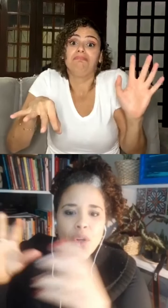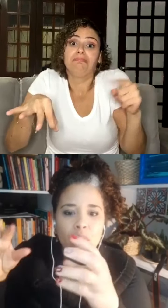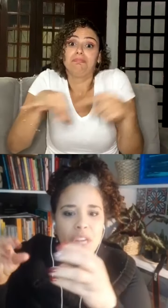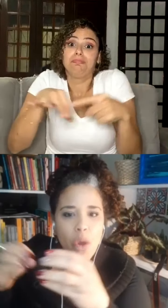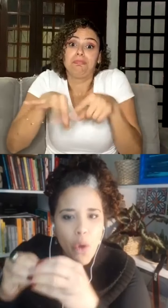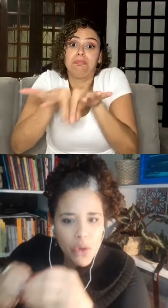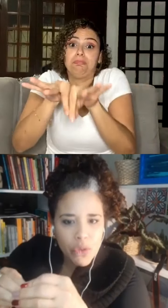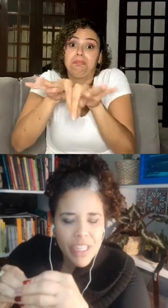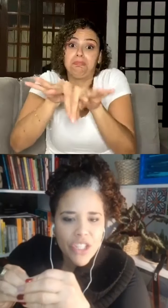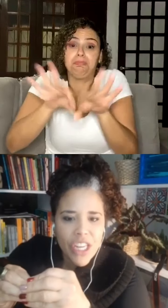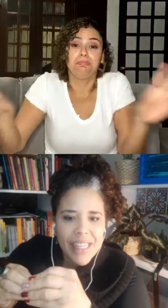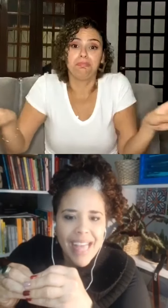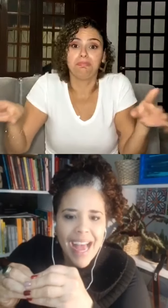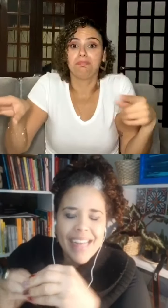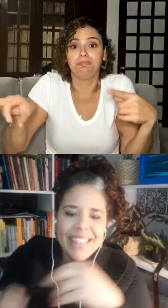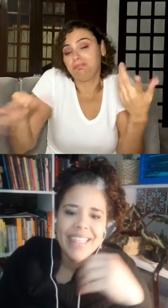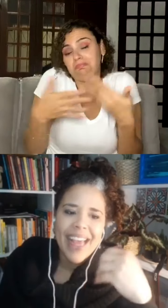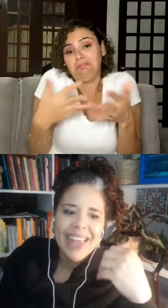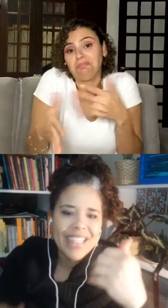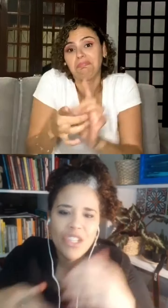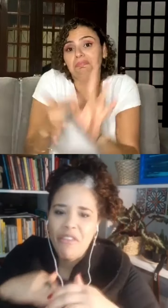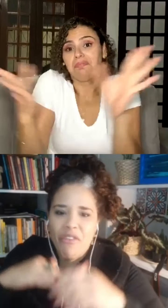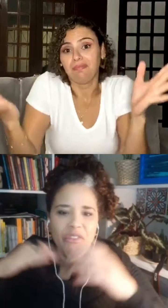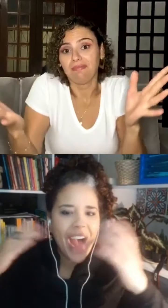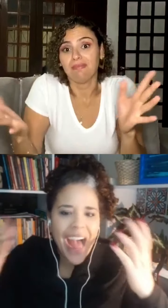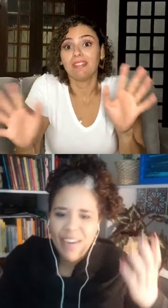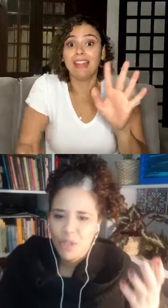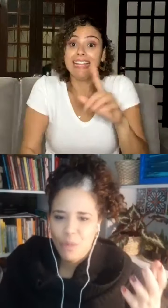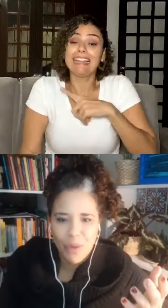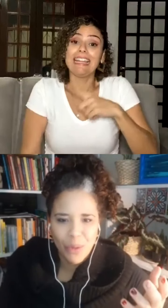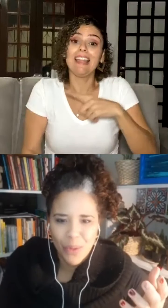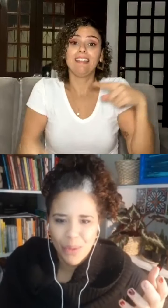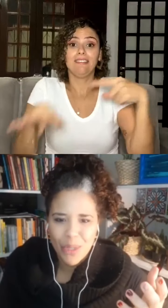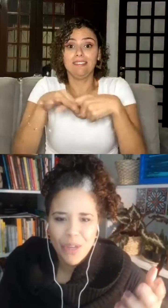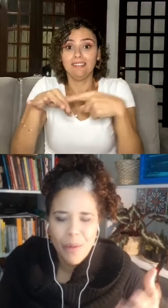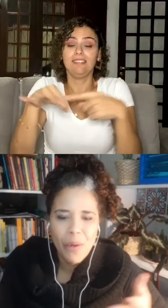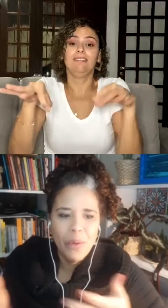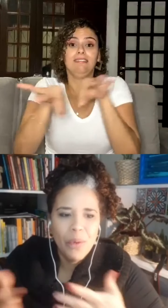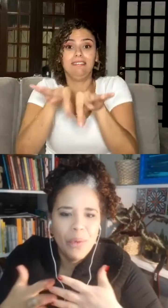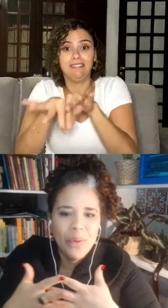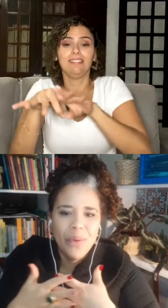No encontro das genitálias, existem vários produtos.